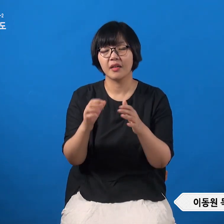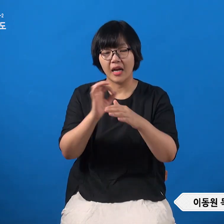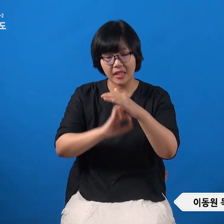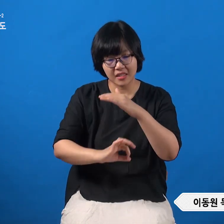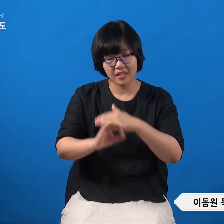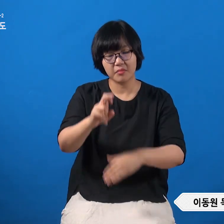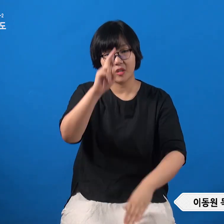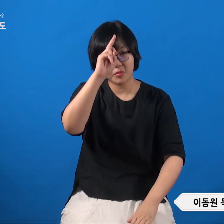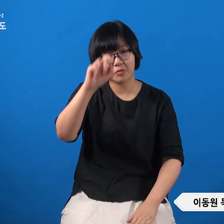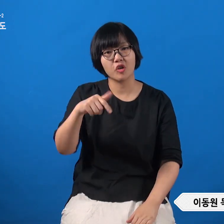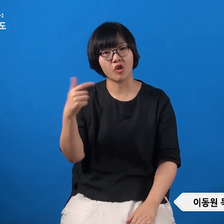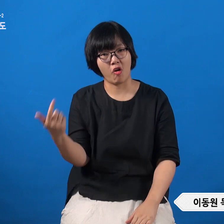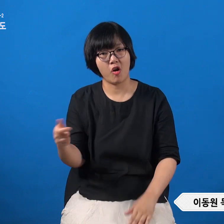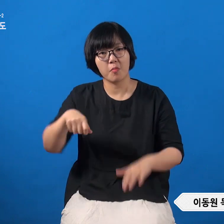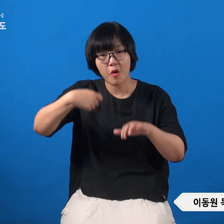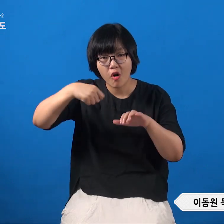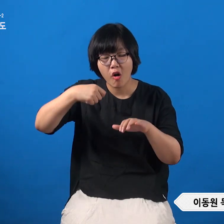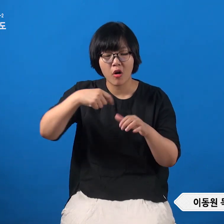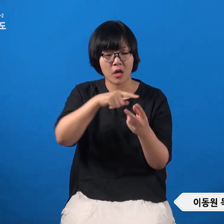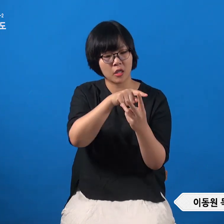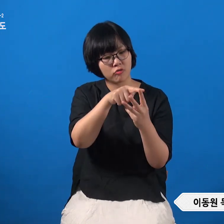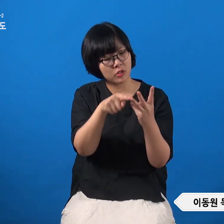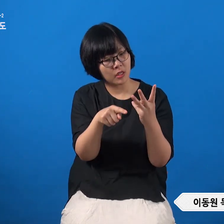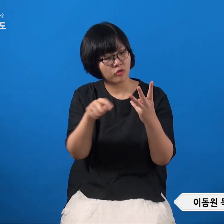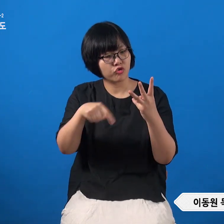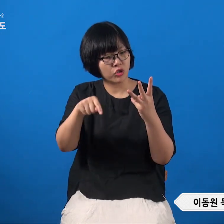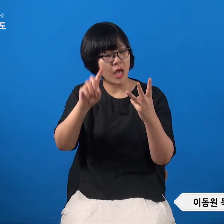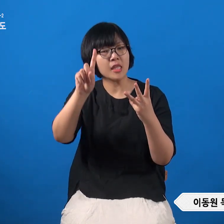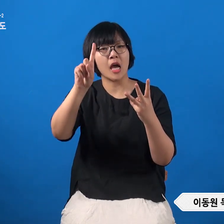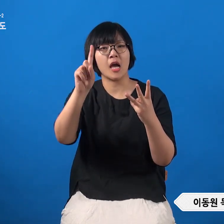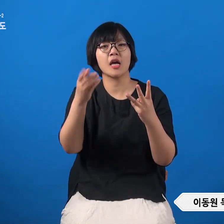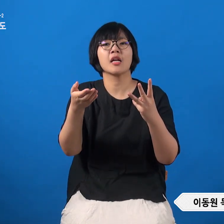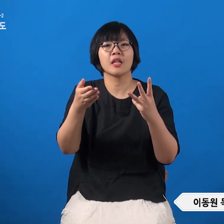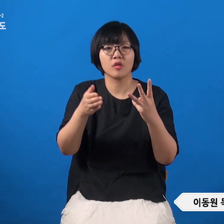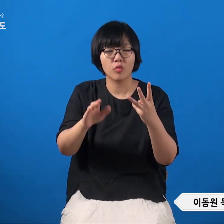쉽잖아요. 제일. 한 끼라도 금식하면서